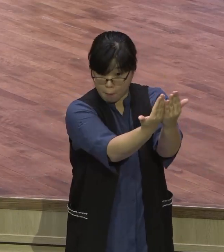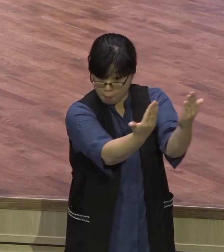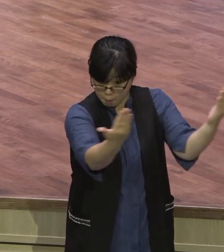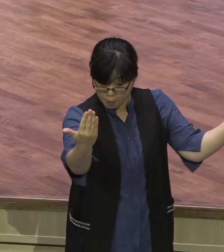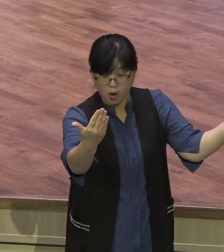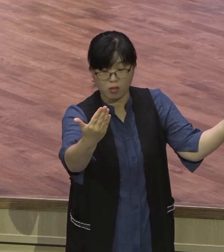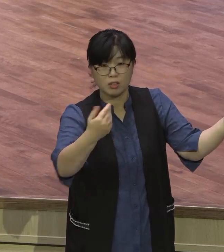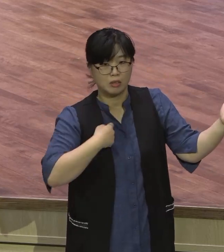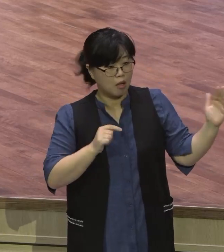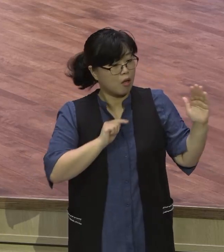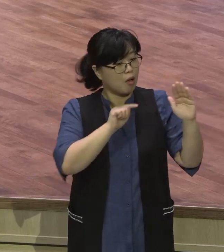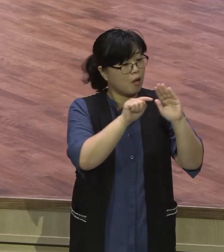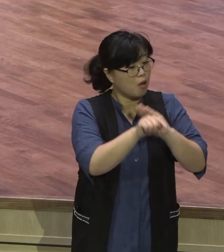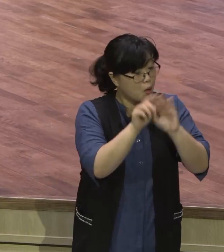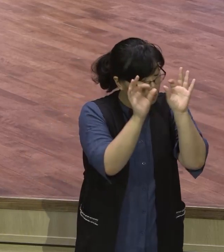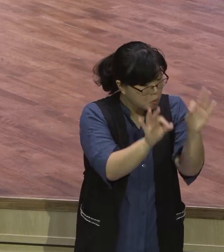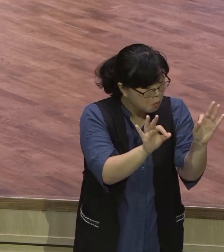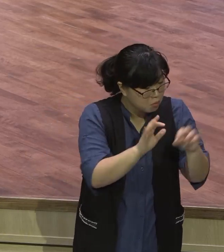다 뺐어요.